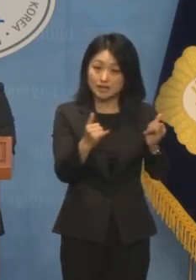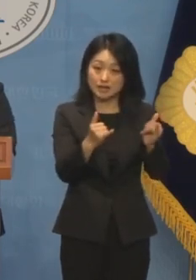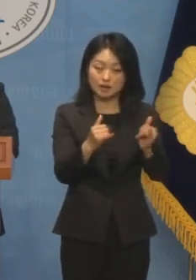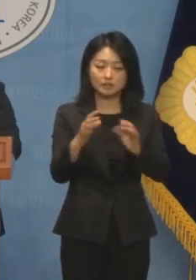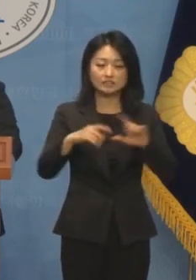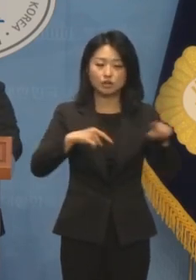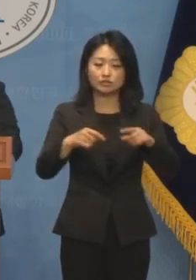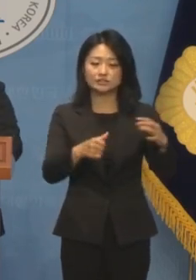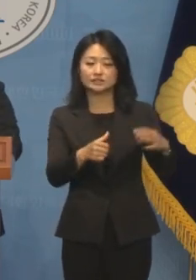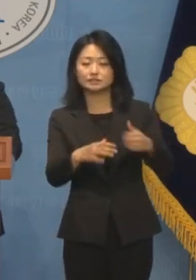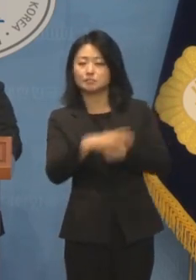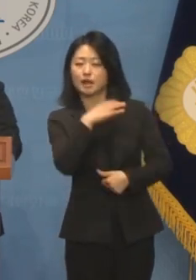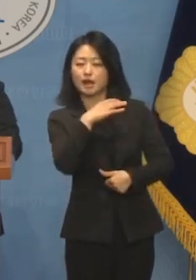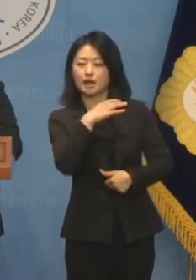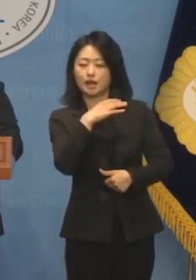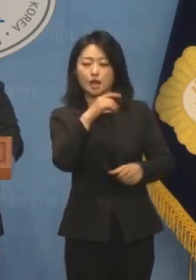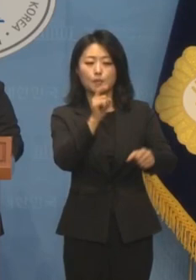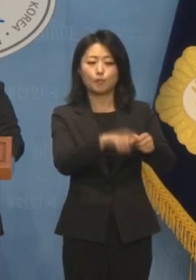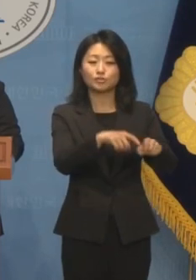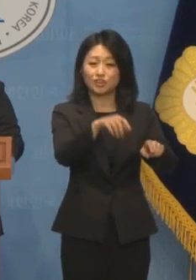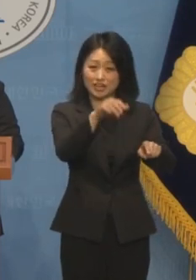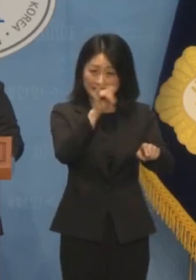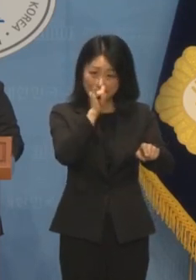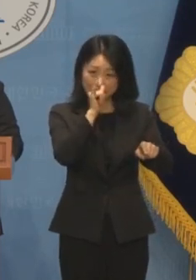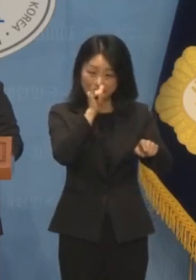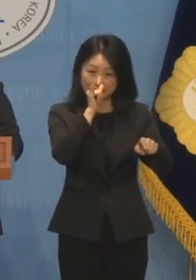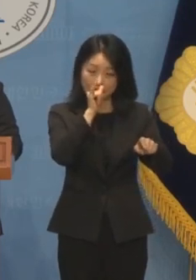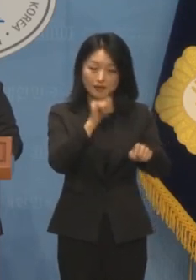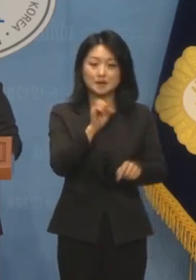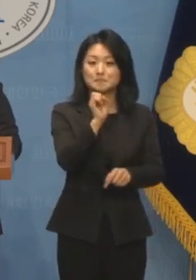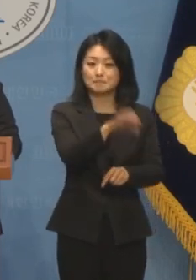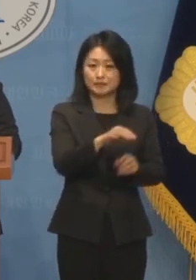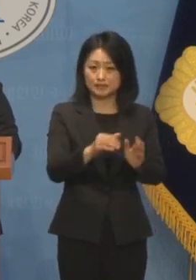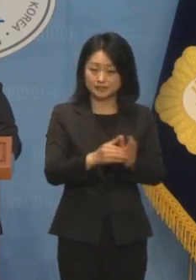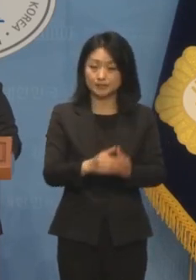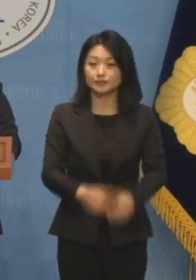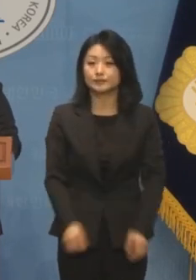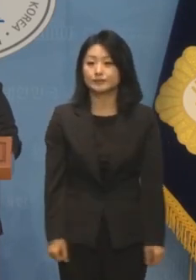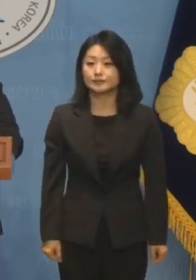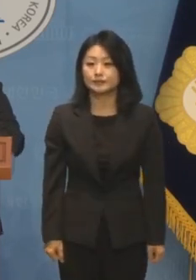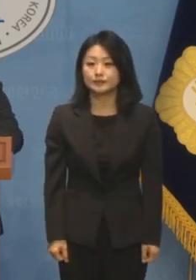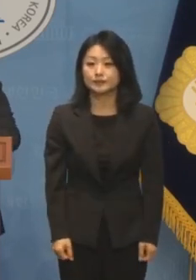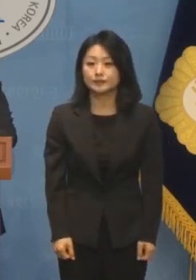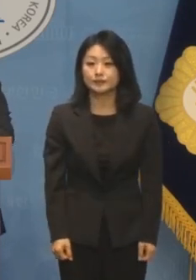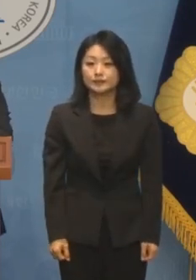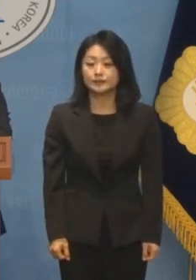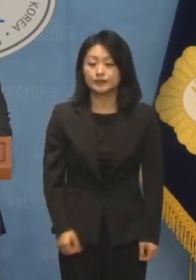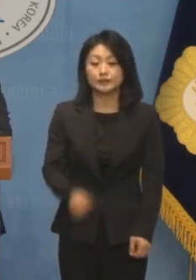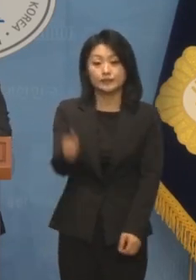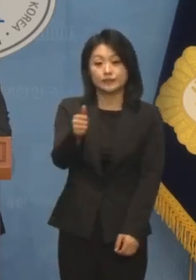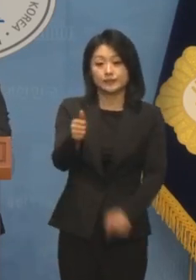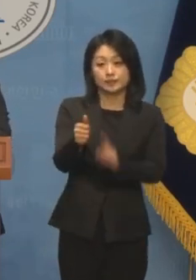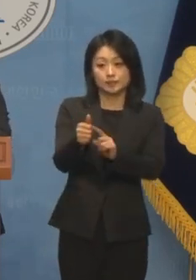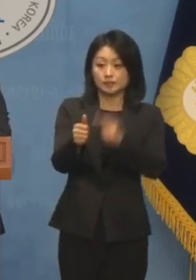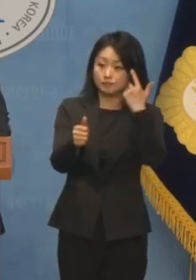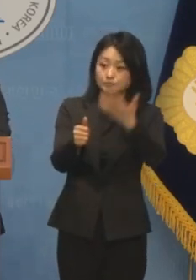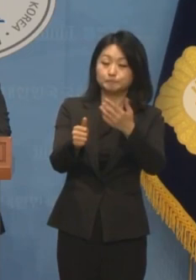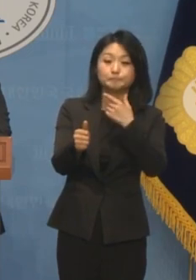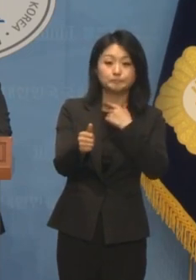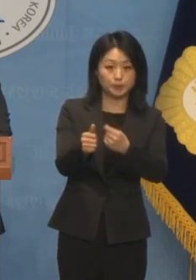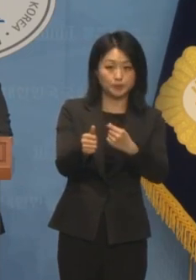정치적 목적이 있다고 말하며 손바닥으로 하늘을 가리려 하고 있습니다. 김동아 당선인께